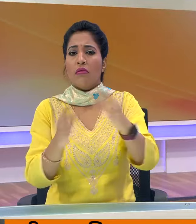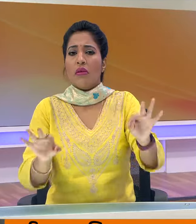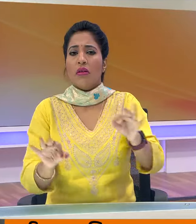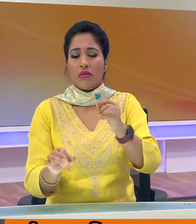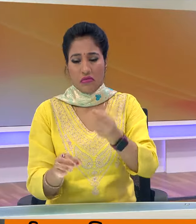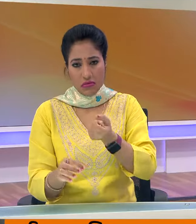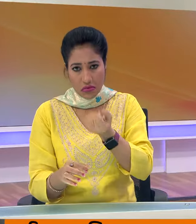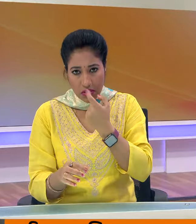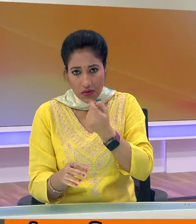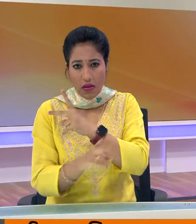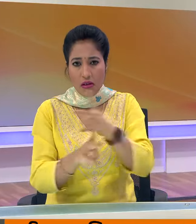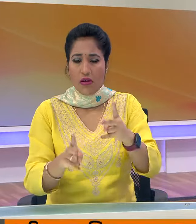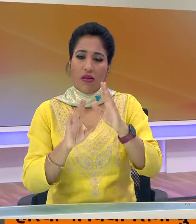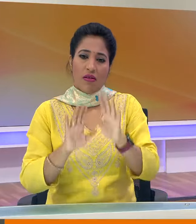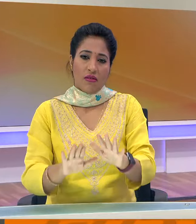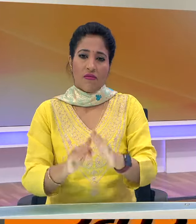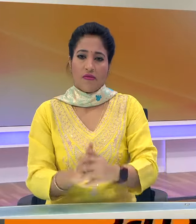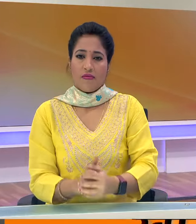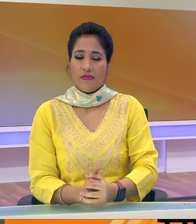होगा।